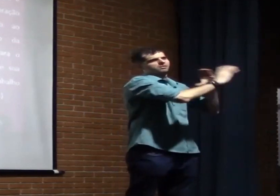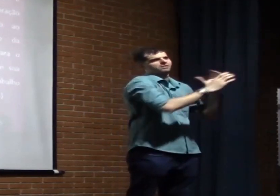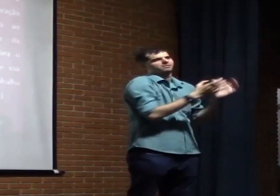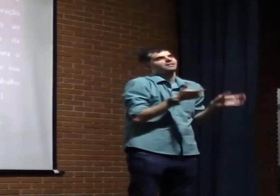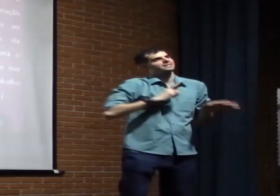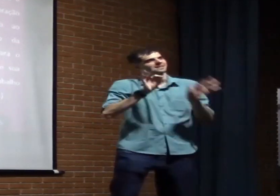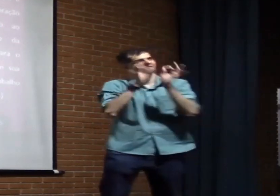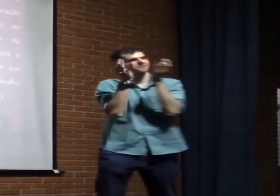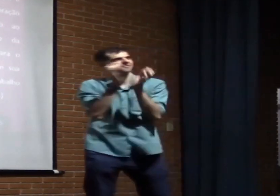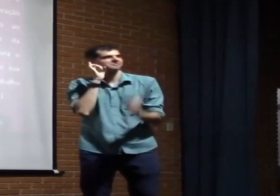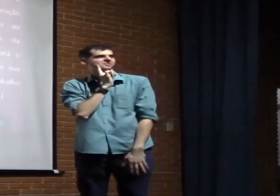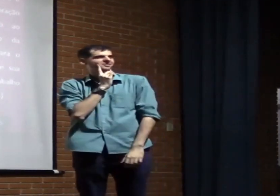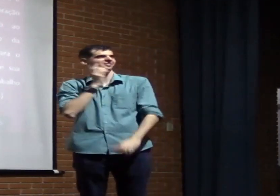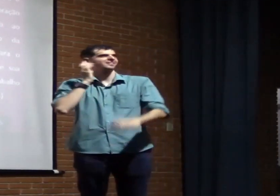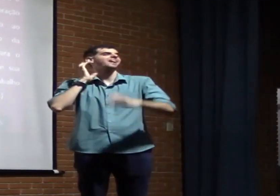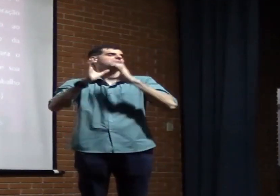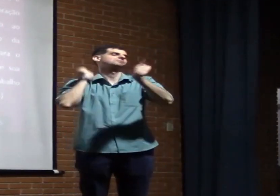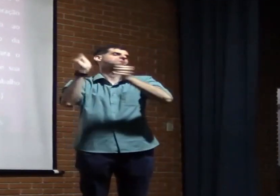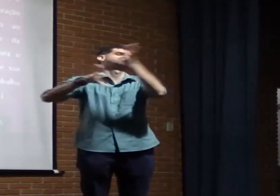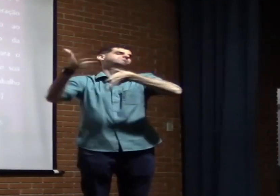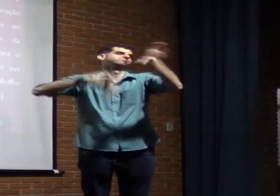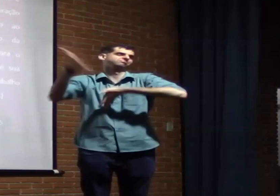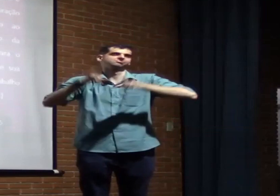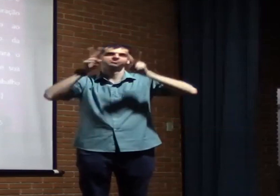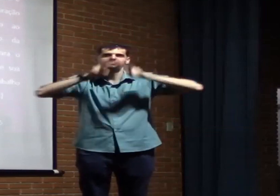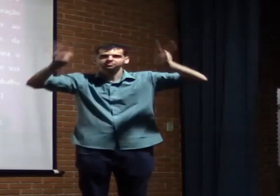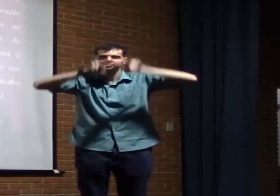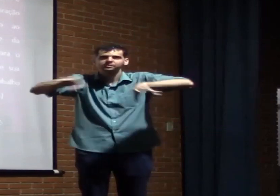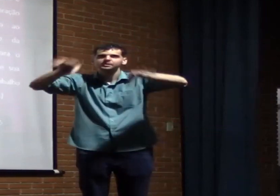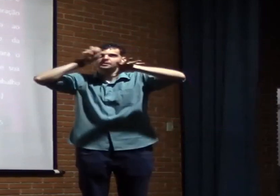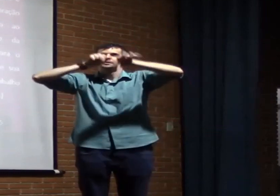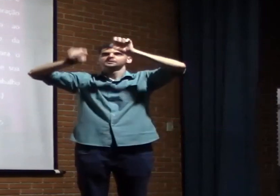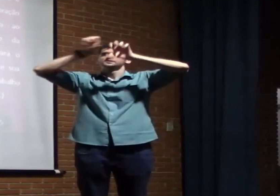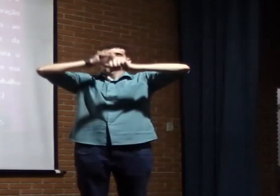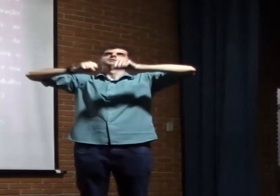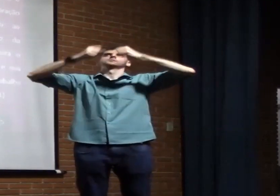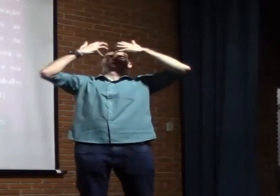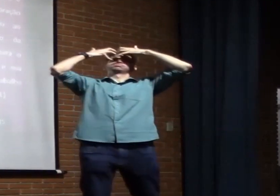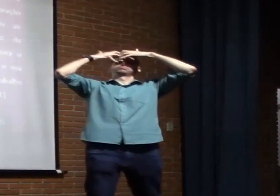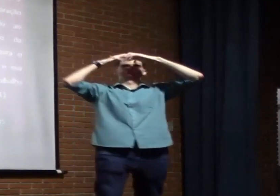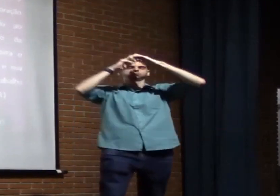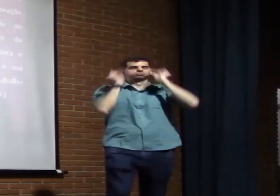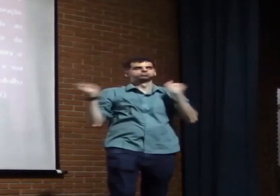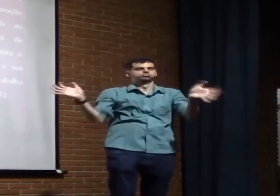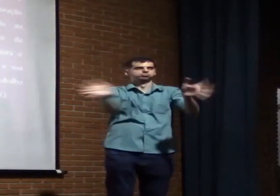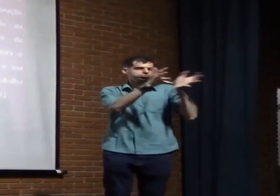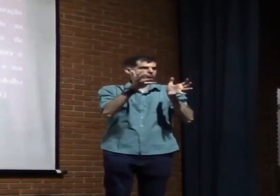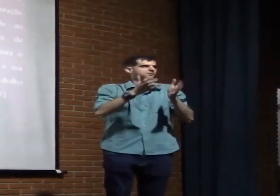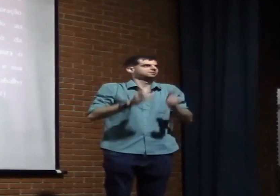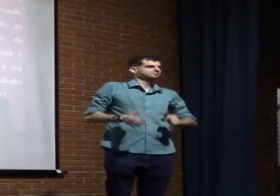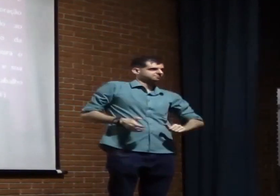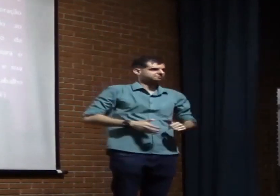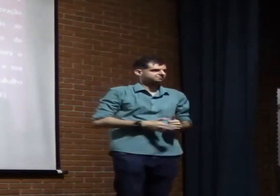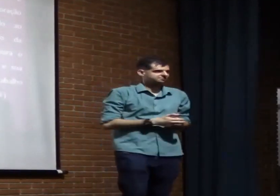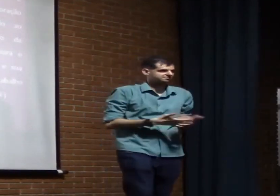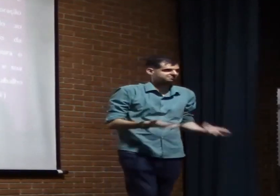da família ouvinte que consegue se comunicar, né? E o surdo, a questão ele se comunicando por